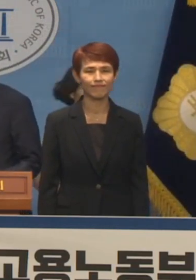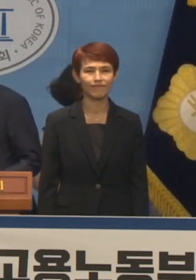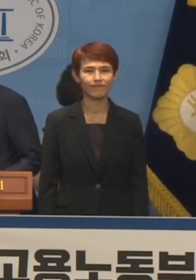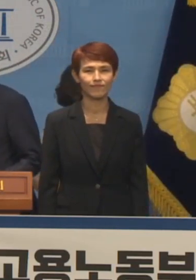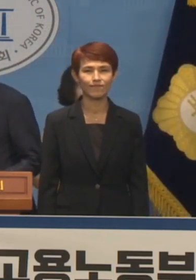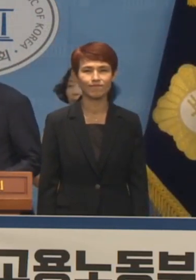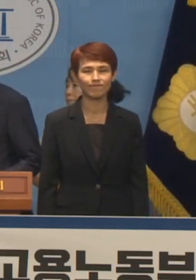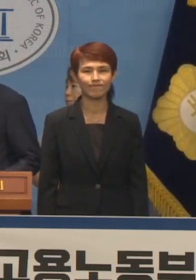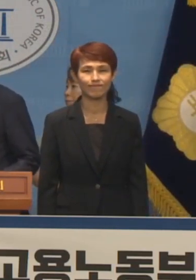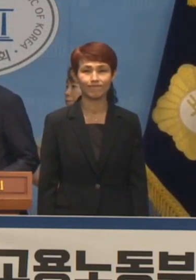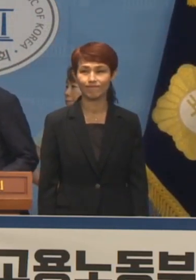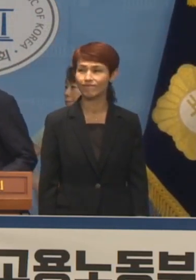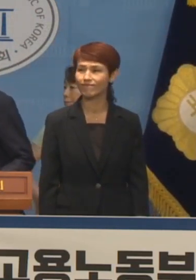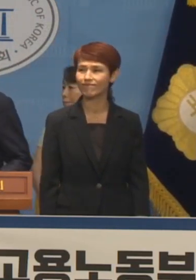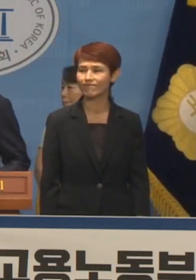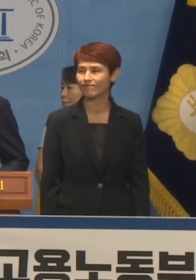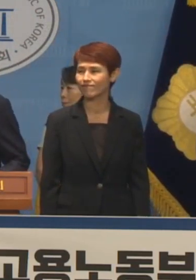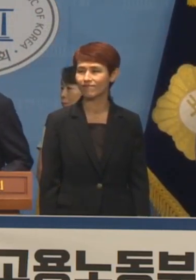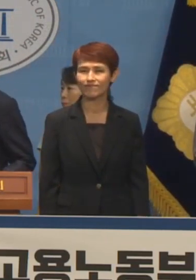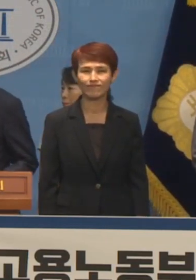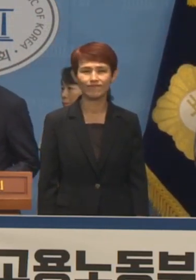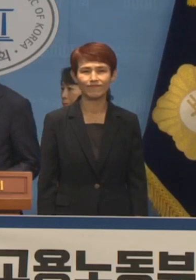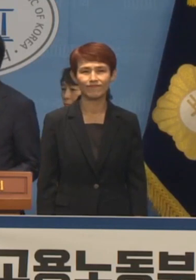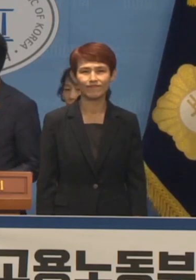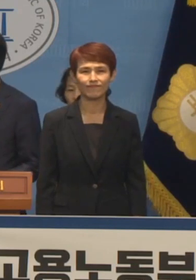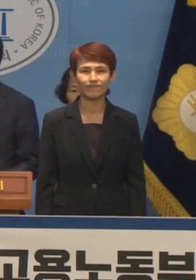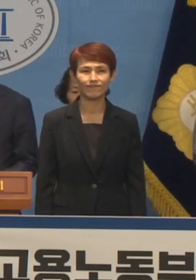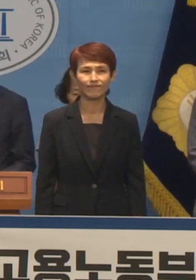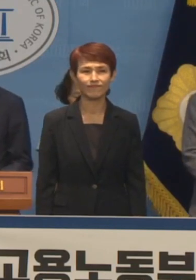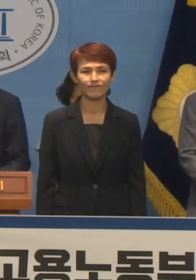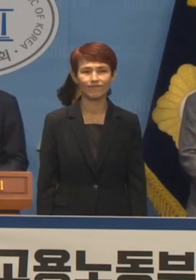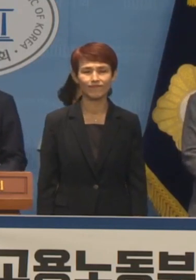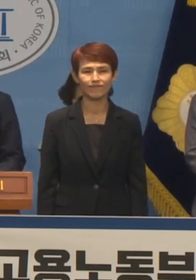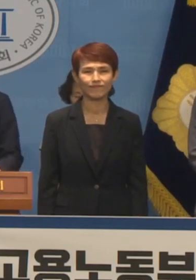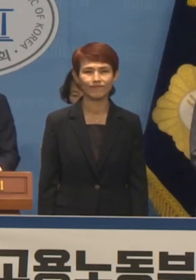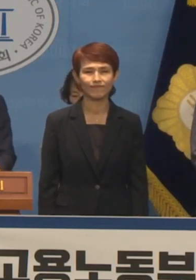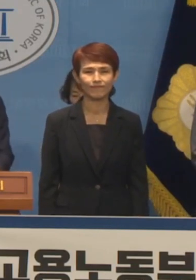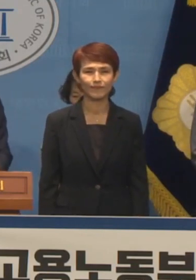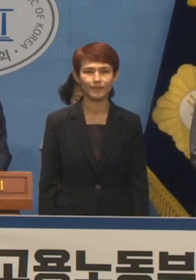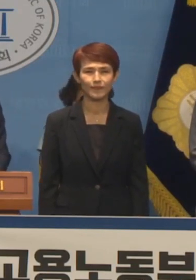네, 그냥 편하게 쓰셔도 될 것 같습니다.